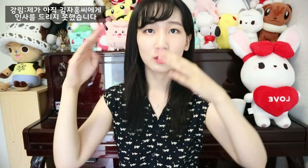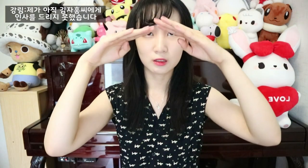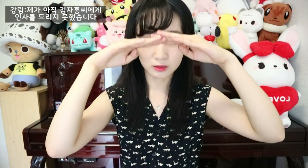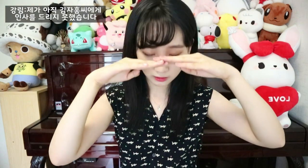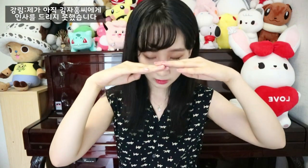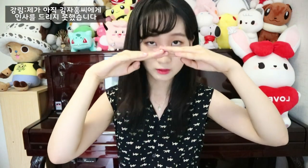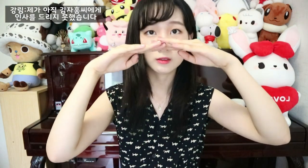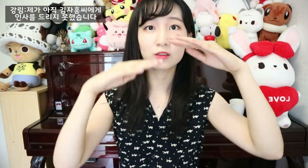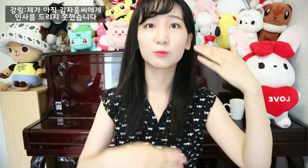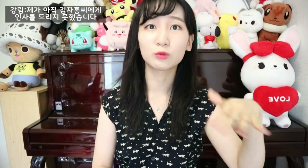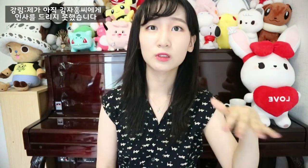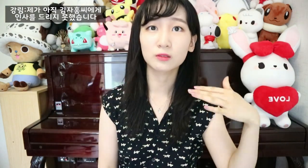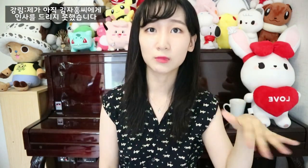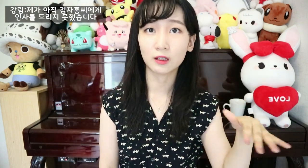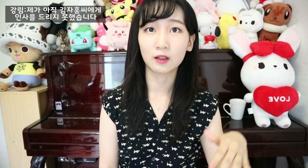씨에게 인사를 드리지 못했습니다.